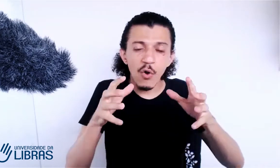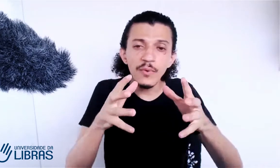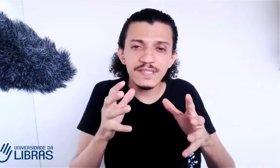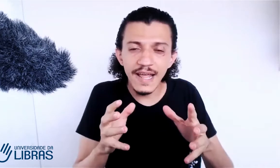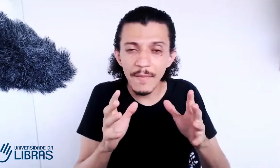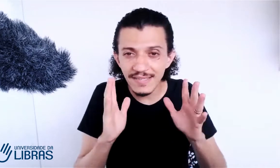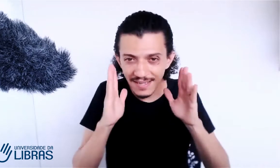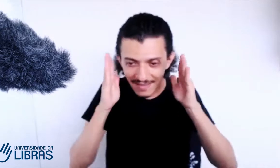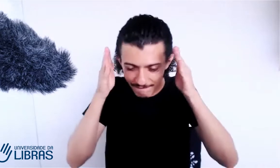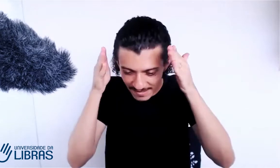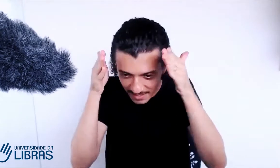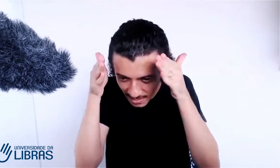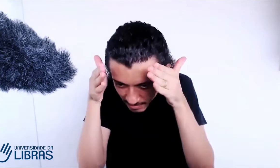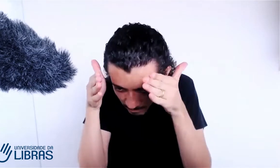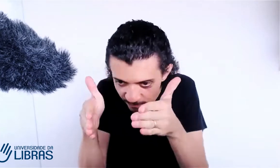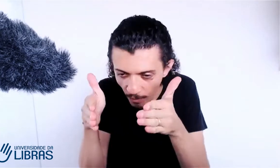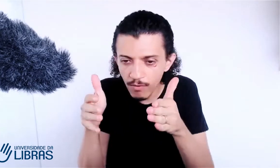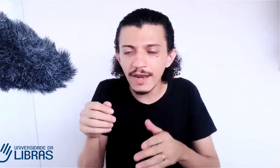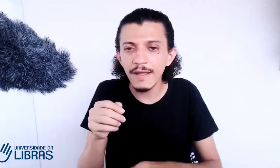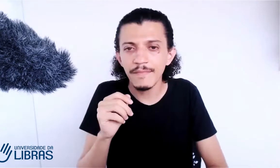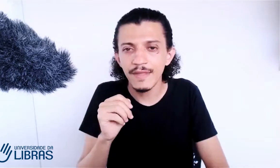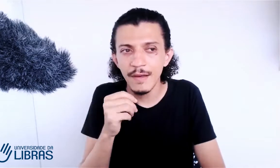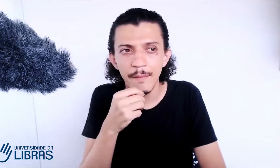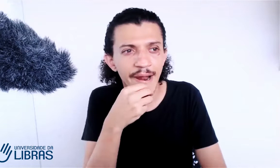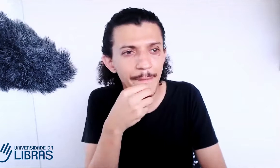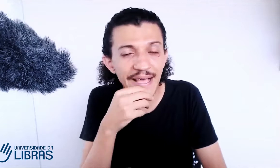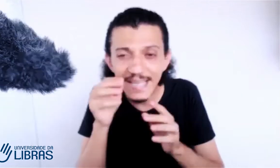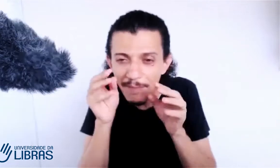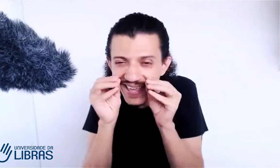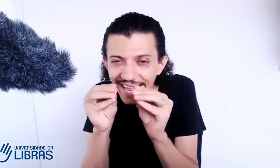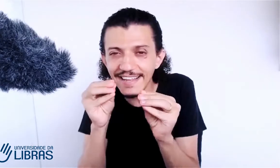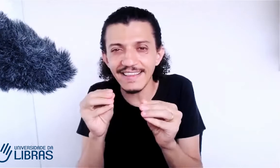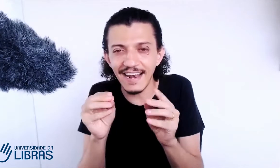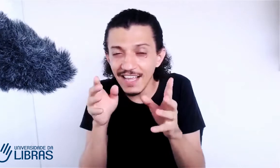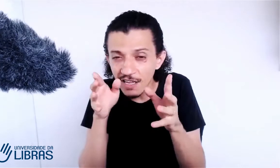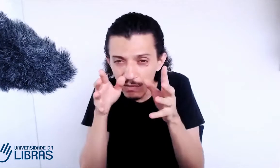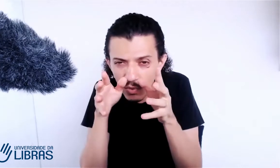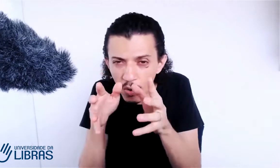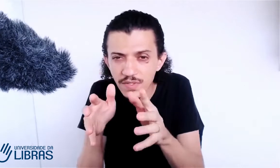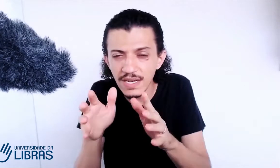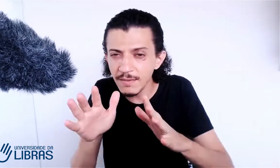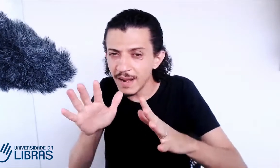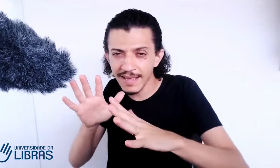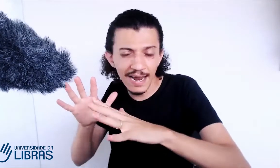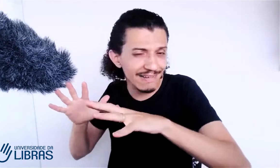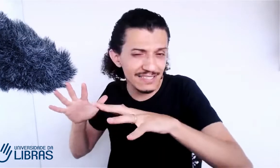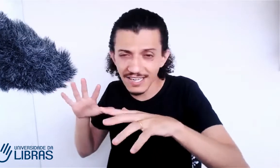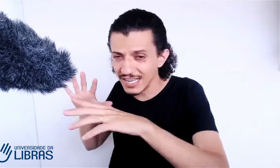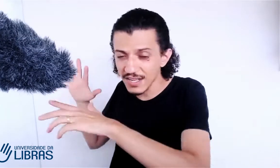no cinema que você faz aquele foco ali para perceber aquele detalhe, aquele close ali, aquela cena de ação, mas